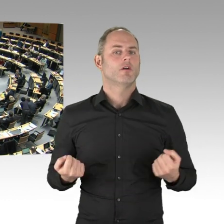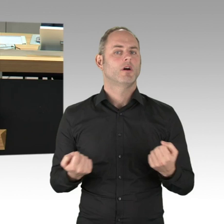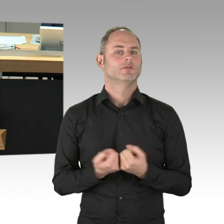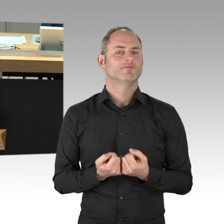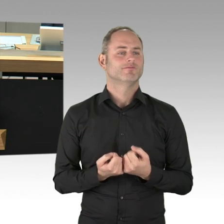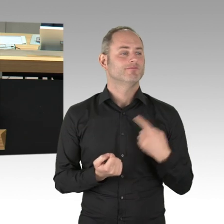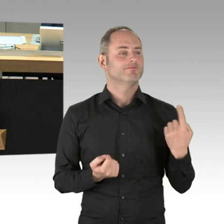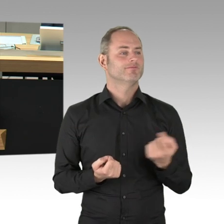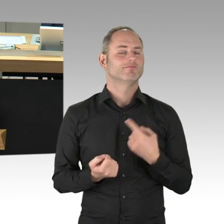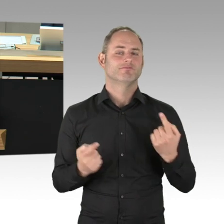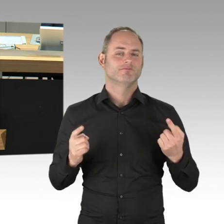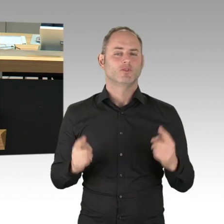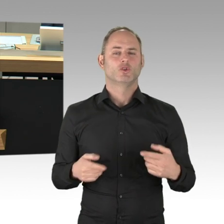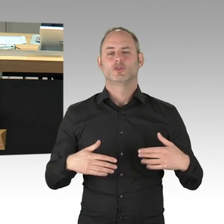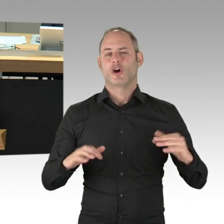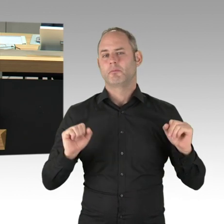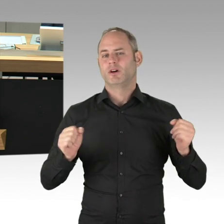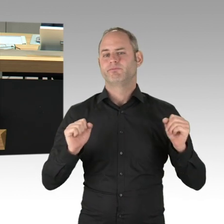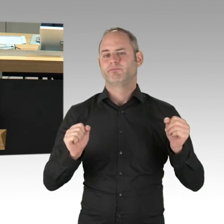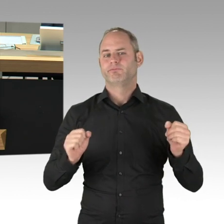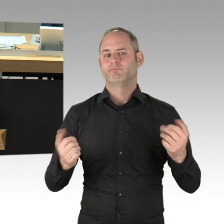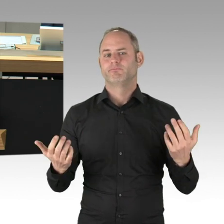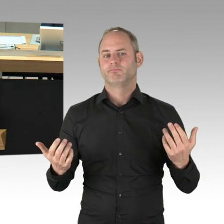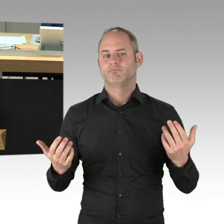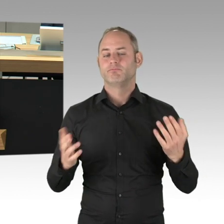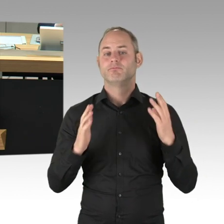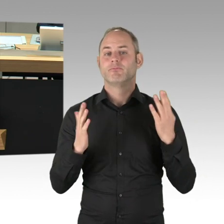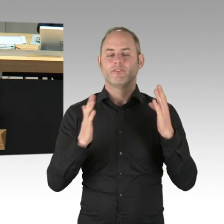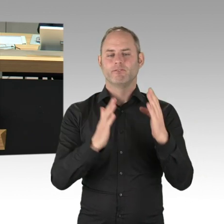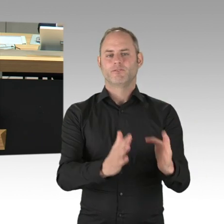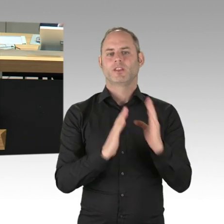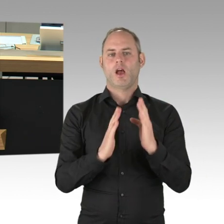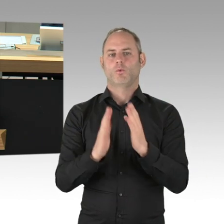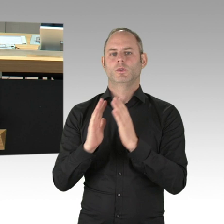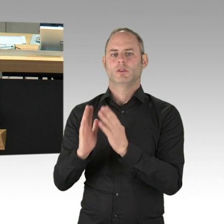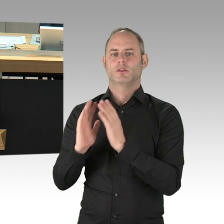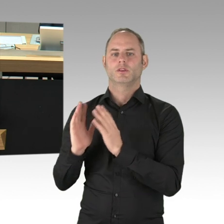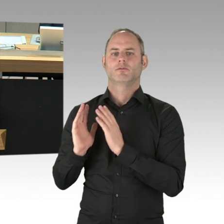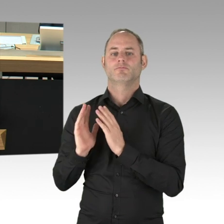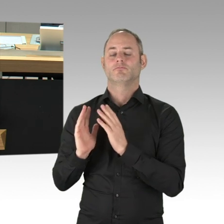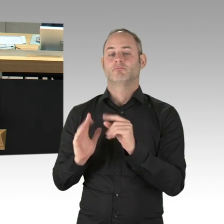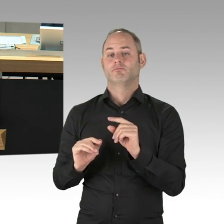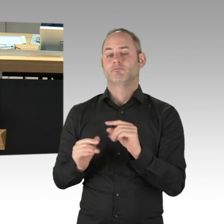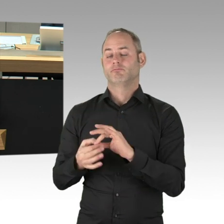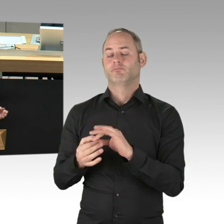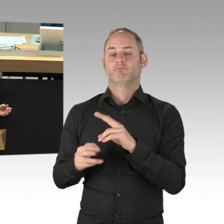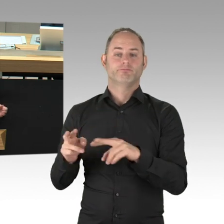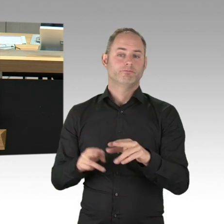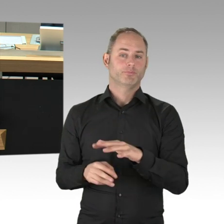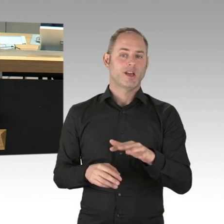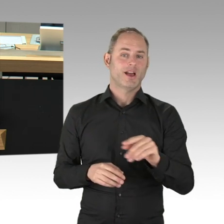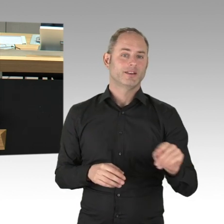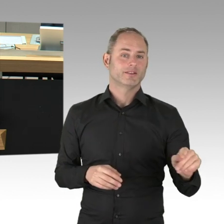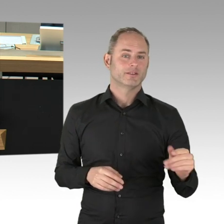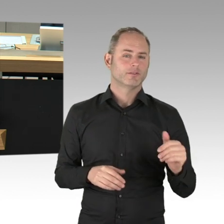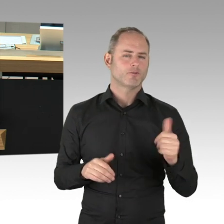Vanoni, ihre Arbeit aufgenommen. Seitdem traf sie sich mehrfach mit der vielfältigen jüdischen Community unserer Stadt. Sie saßen